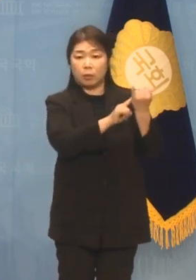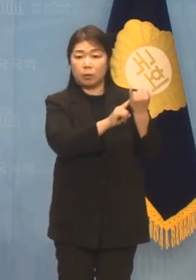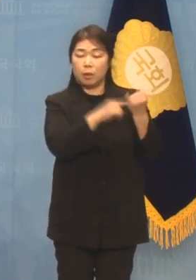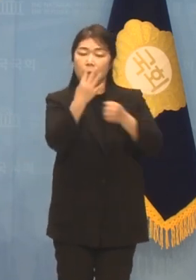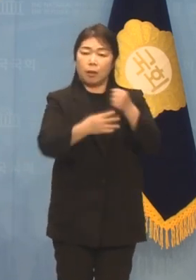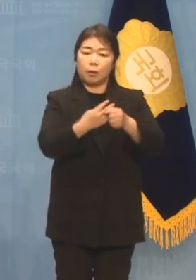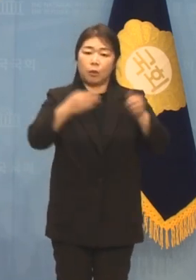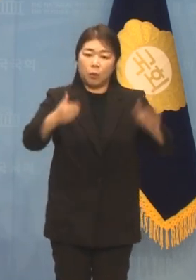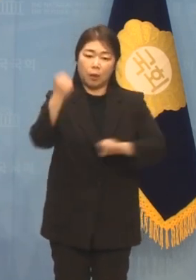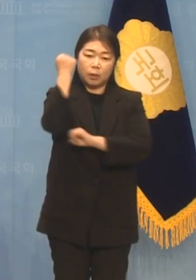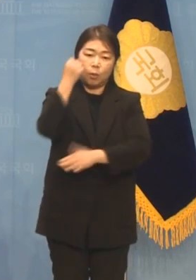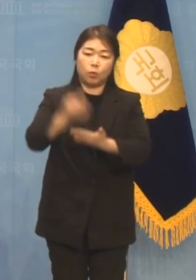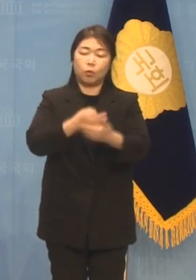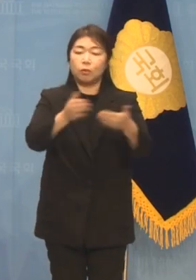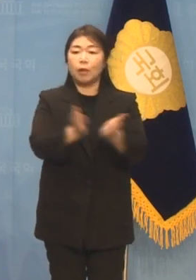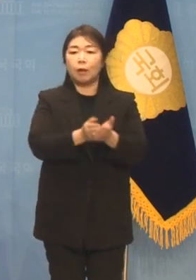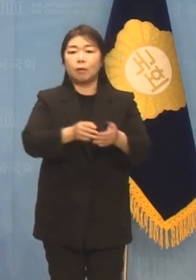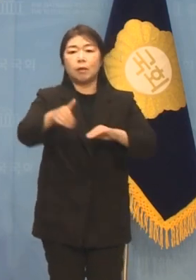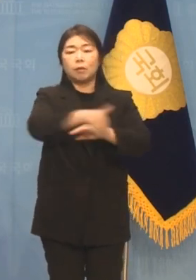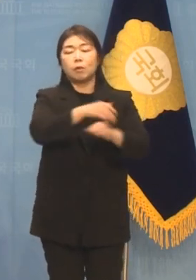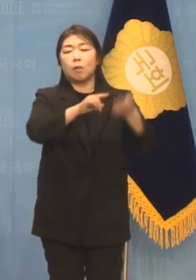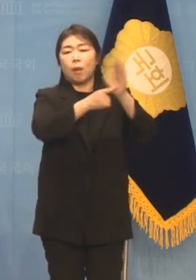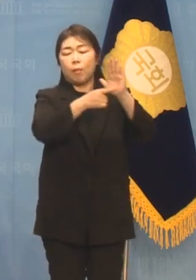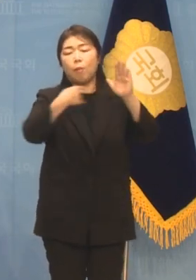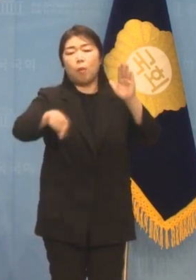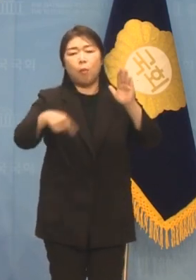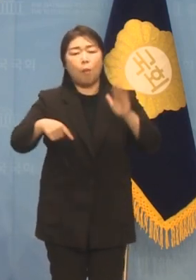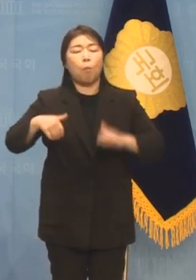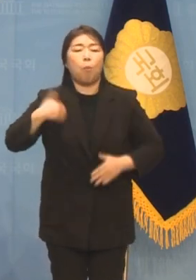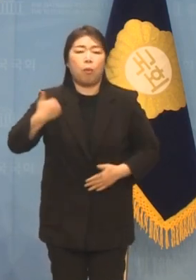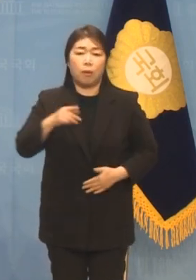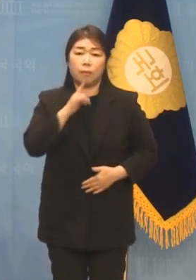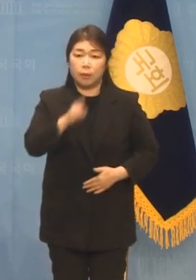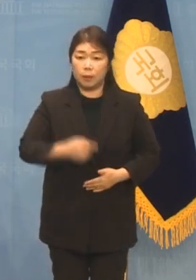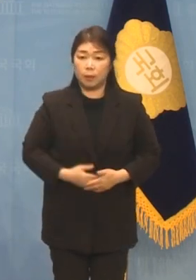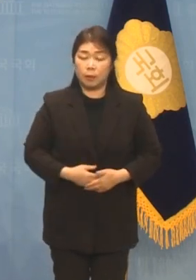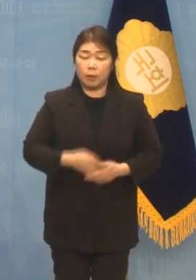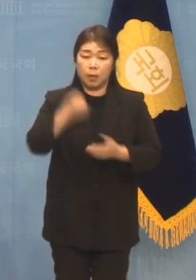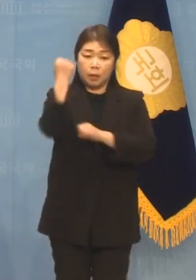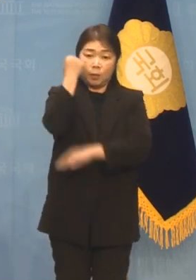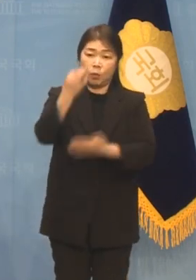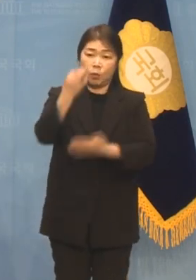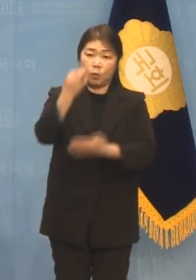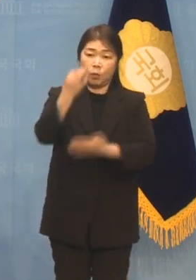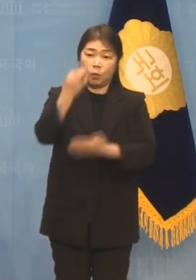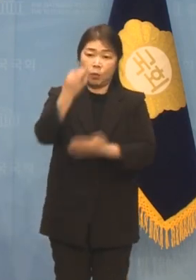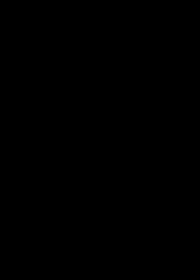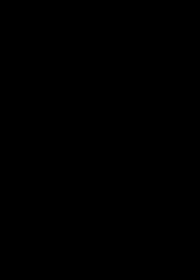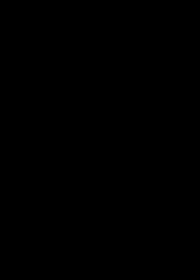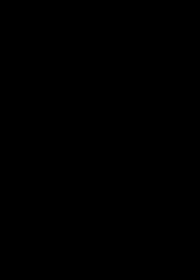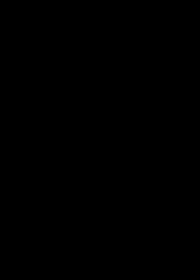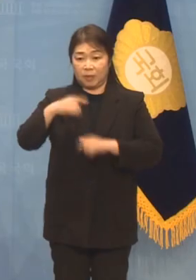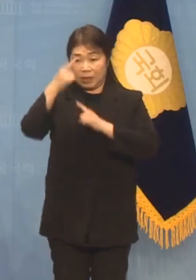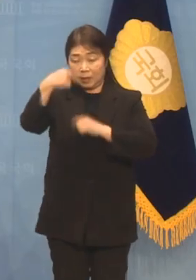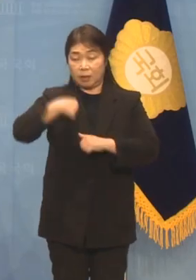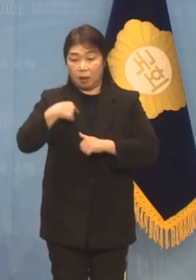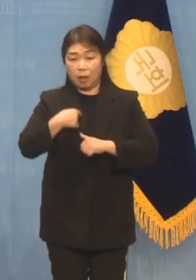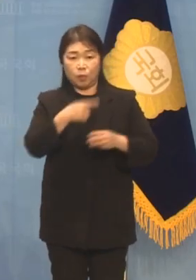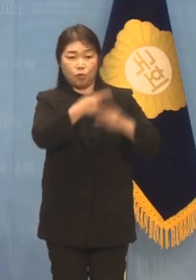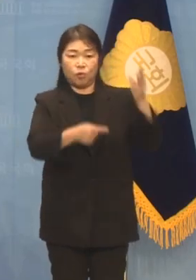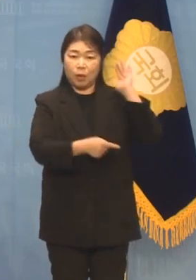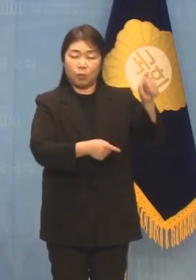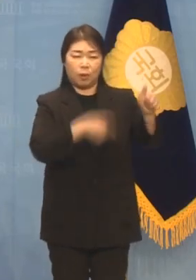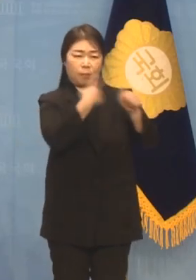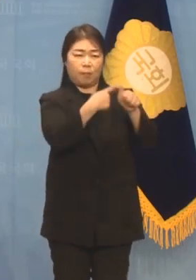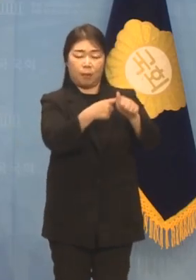무슨 정책을 냈는지 모르겠다며 기본소득이 안 팔리니 자신과 윤석열이라고